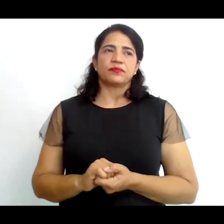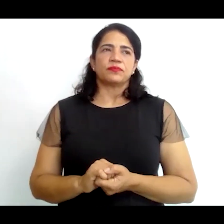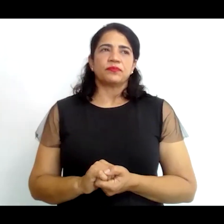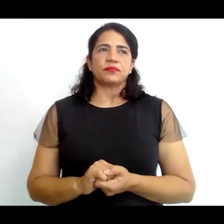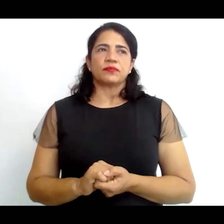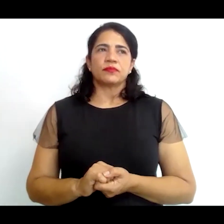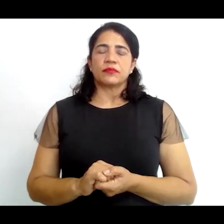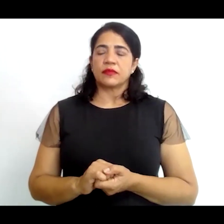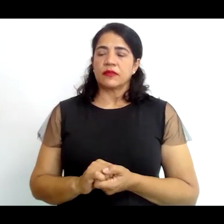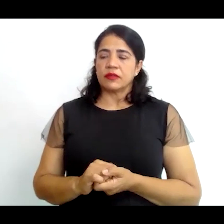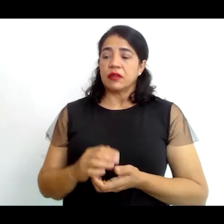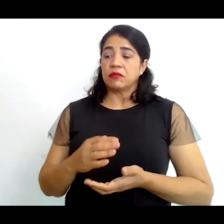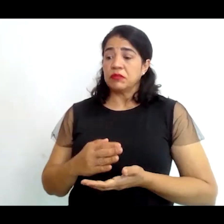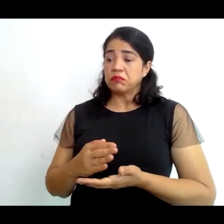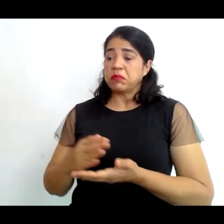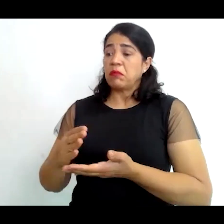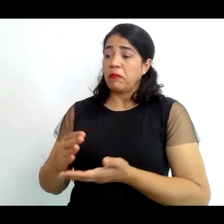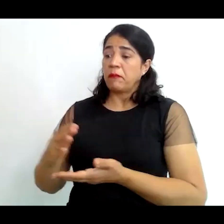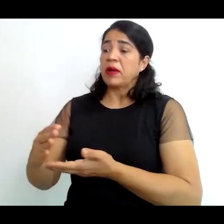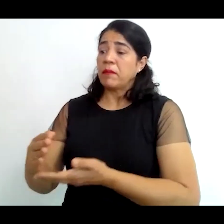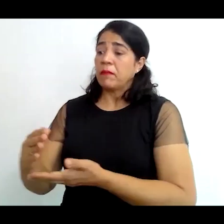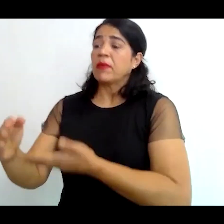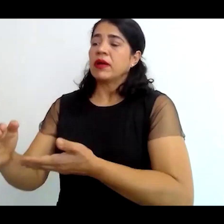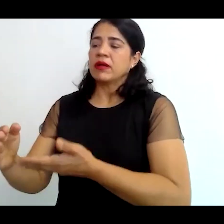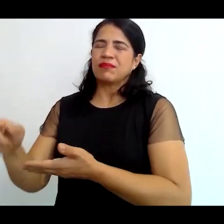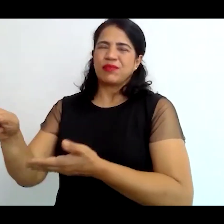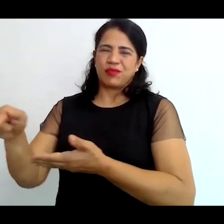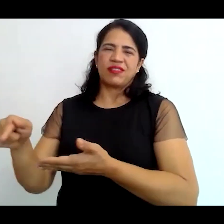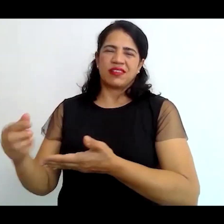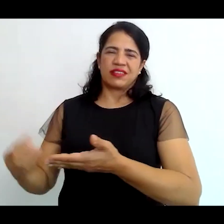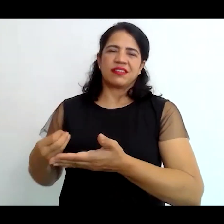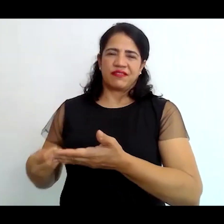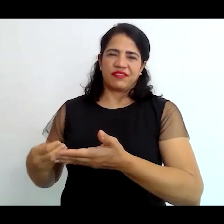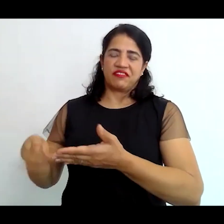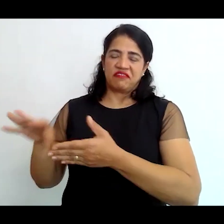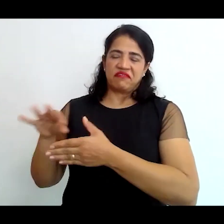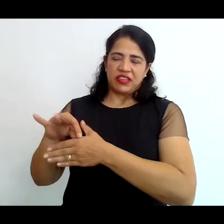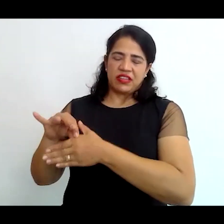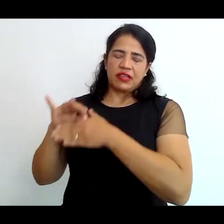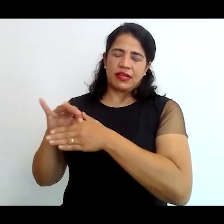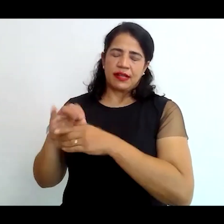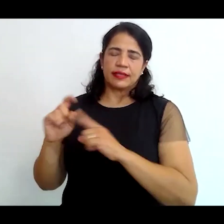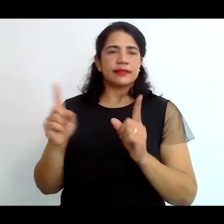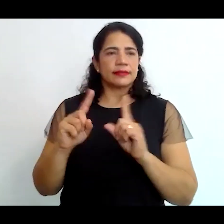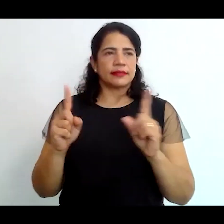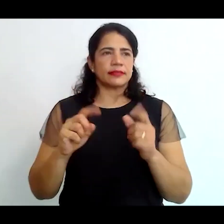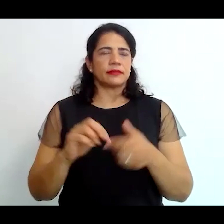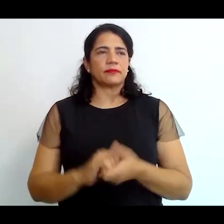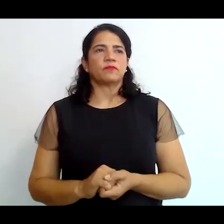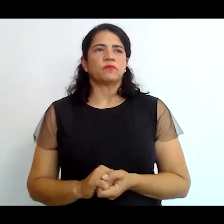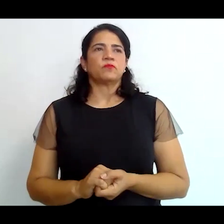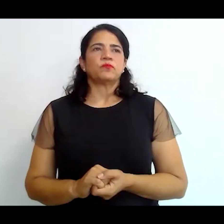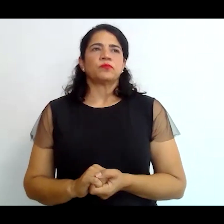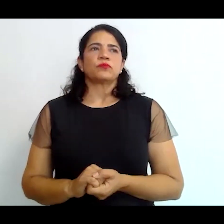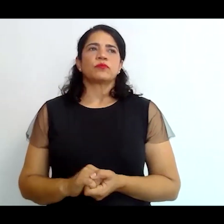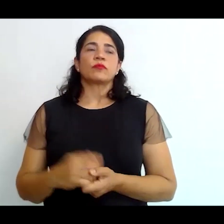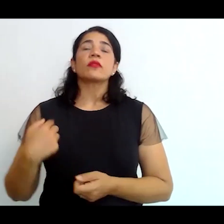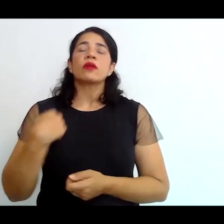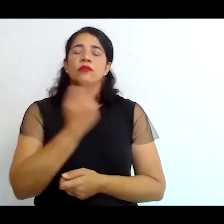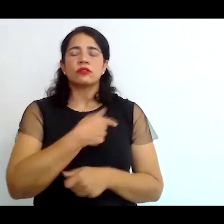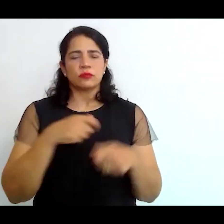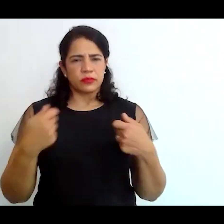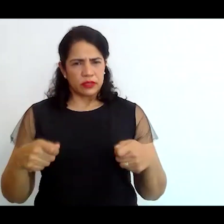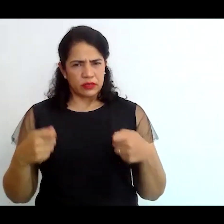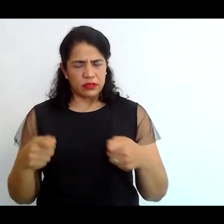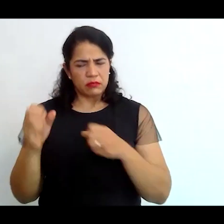carne, né? Não vamos fazer isso. Embora na criação dos filhos, irmãos, deve haver disciplina, tem que haver